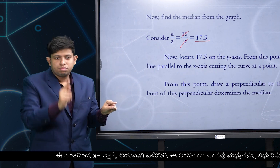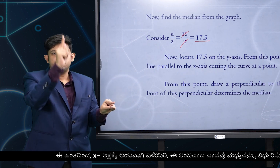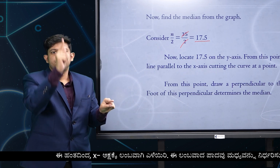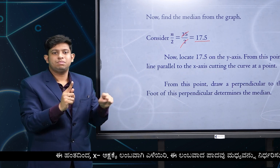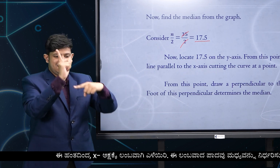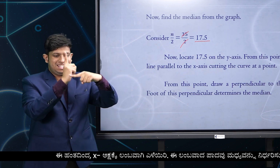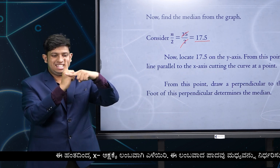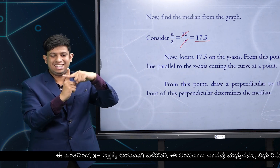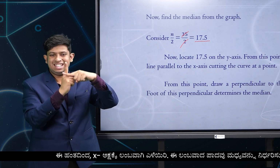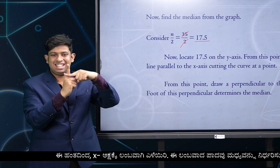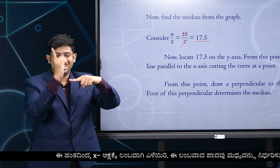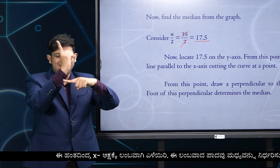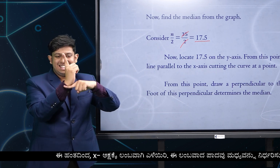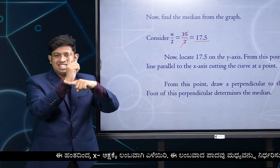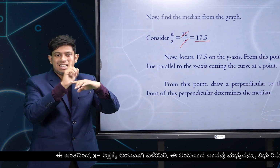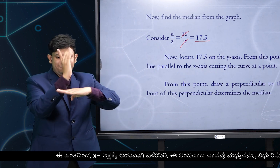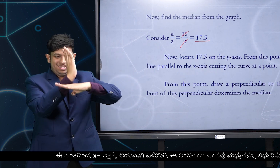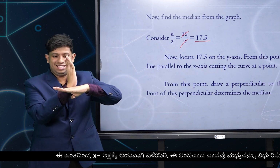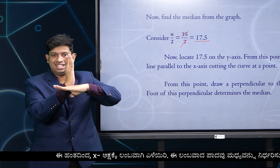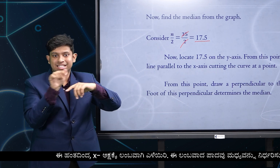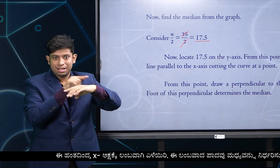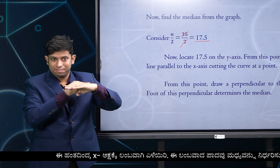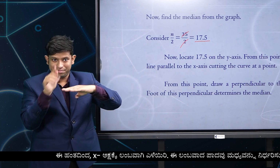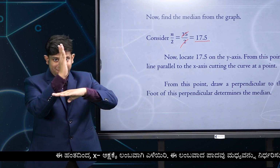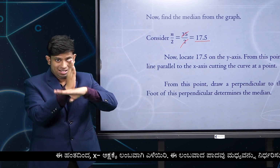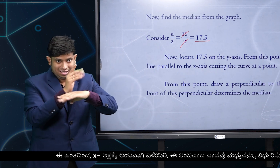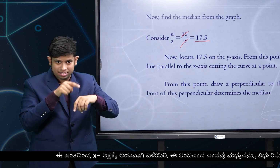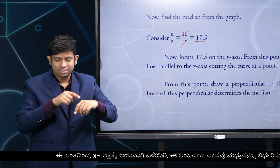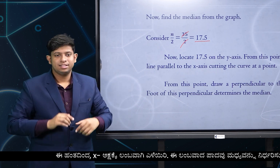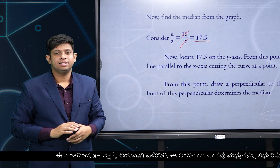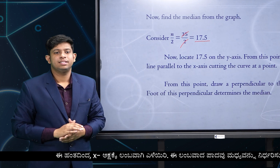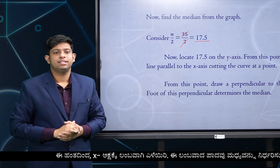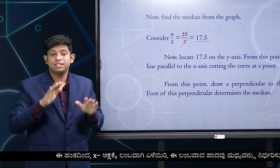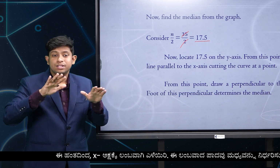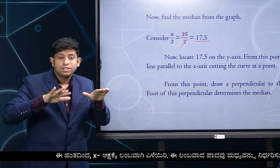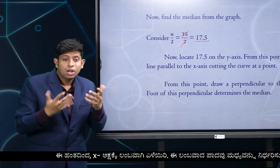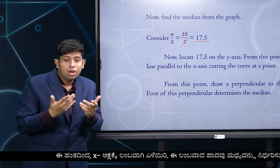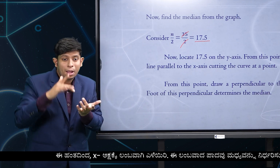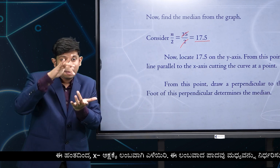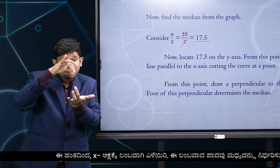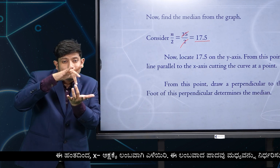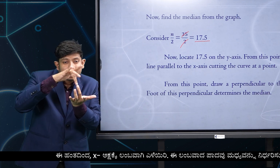x ಮೈನಸ್ ಅಕ್ಷಕ್ಕೆ ಲಂಬವಾಗಿ ಎಳೆಯಿರಿ. ಈ ಲಂಬವಾದ ಪಾದವು ಮಧ್ಯಮವನ್ನು ನಿರ್ಧರಿಸುತ್ತದೆ.